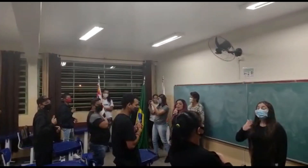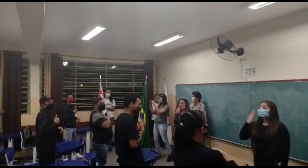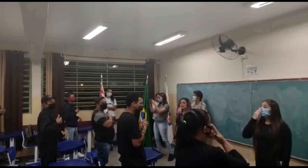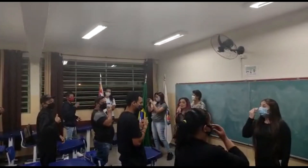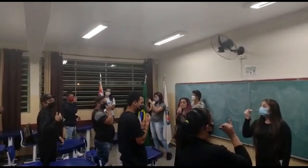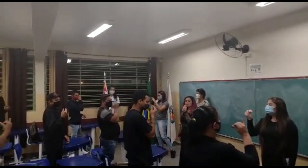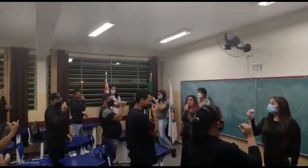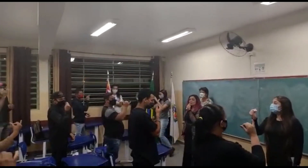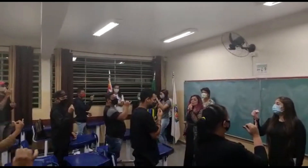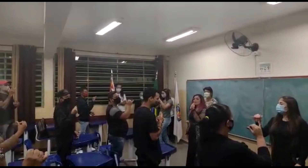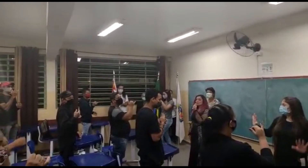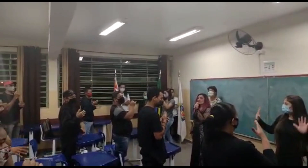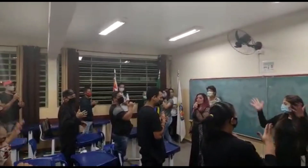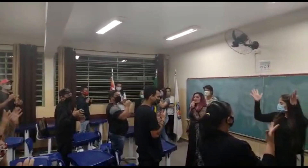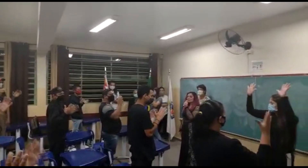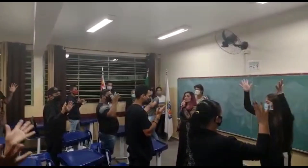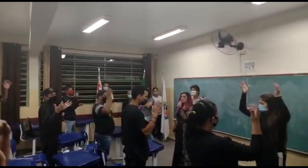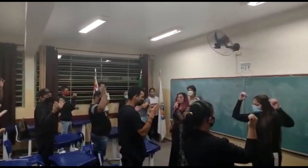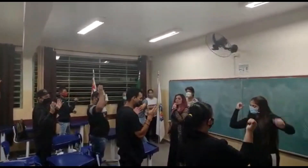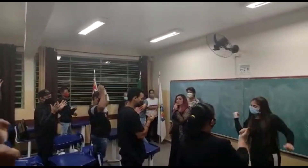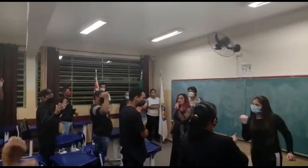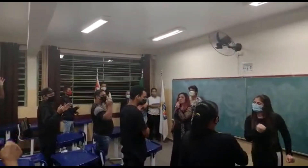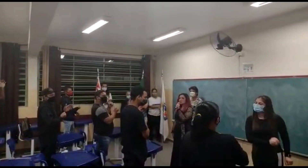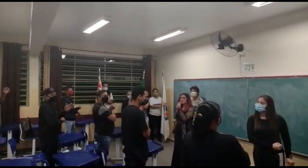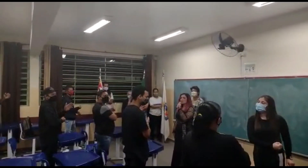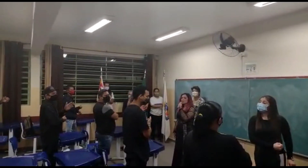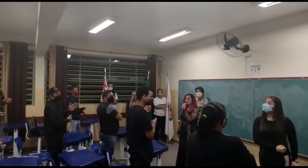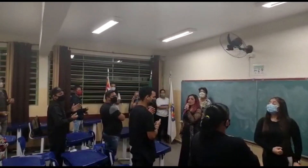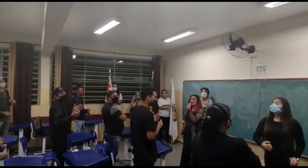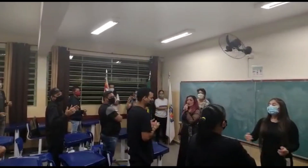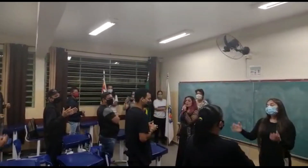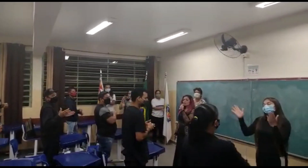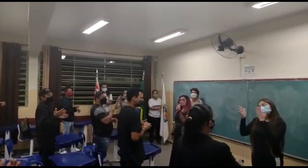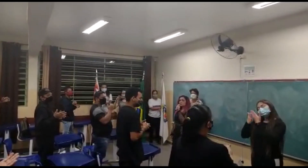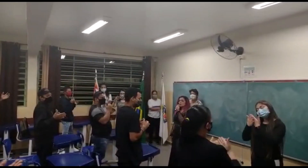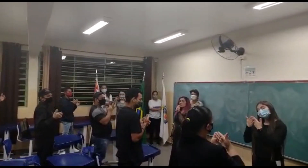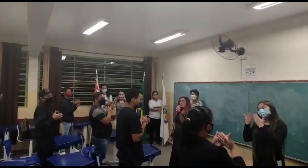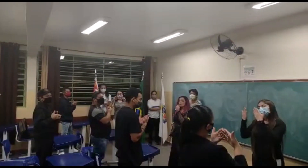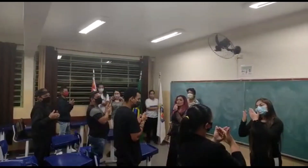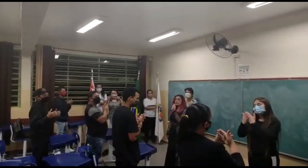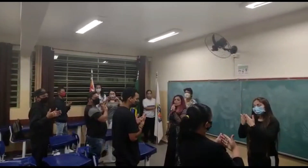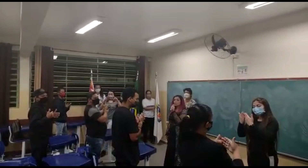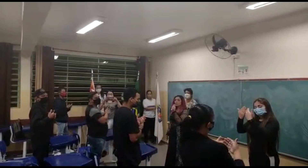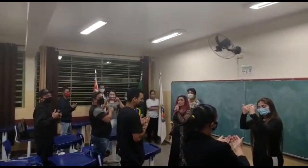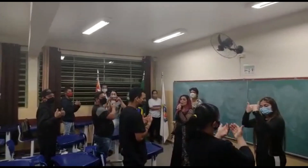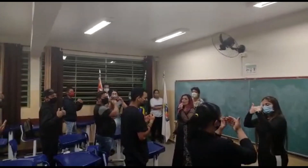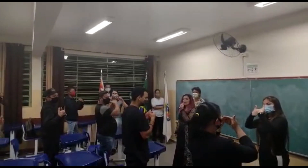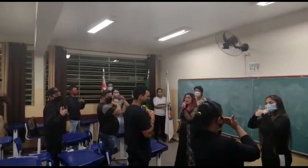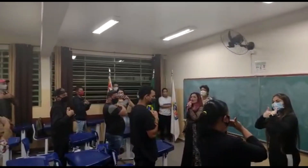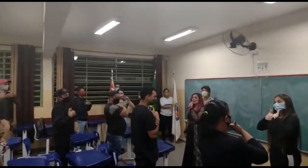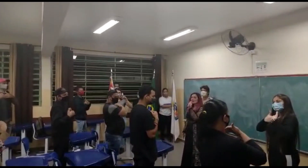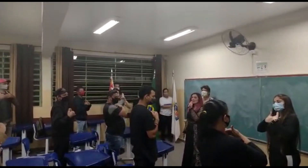Tatuí na festa de São Jorge A tendura é tua